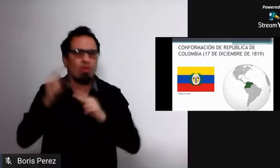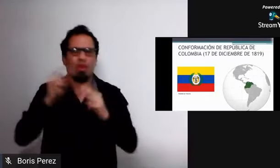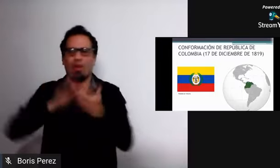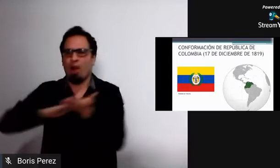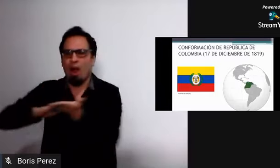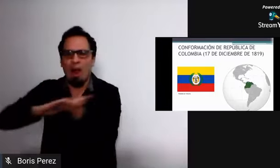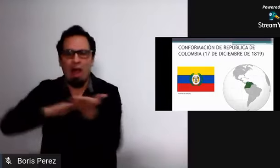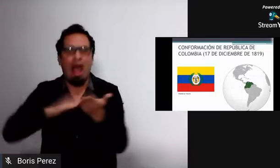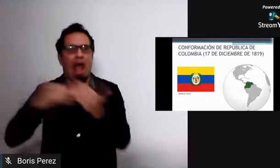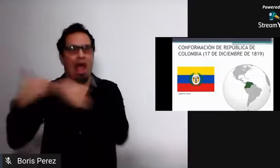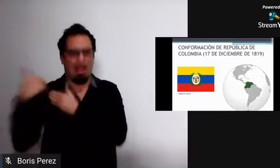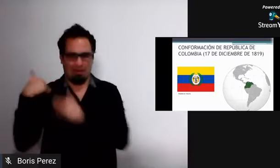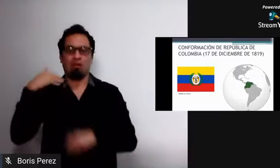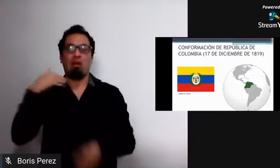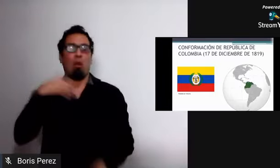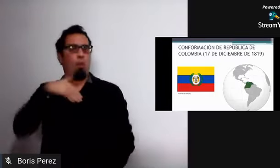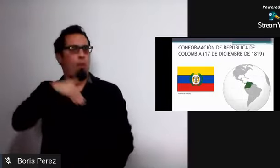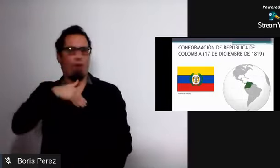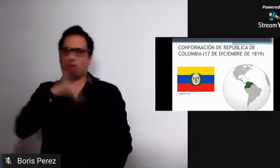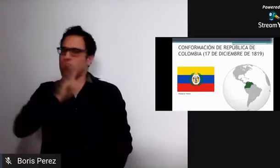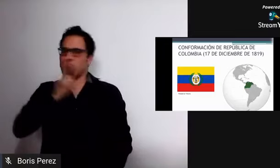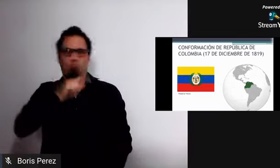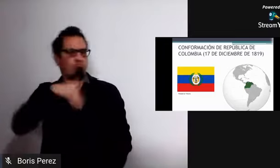Ecuador, se nombraron